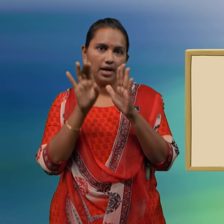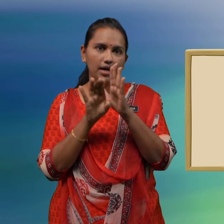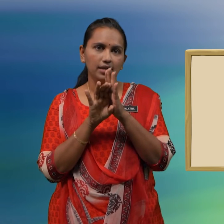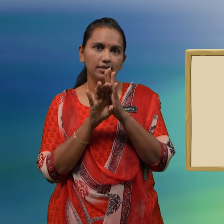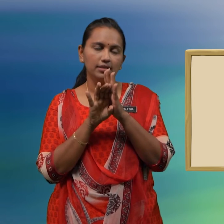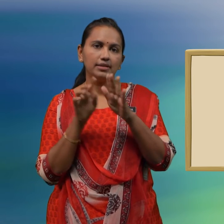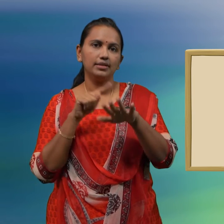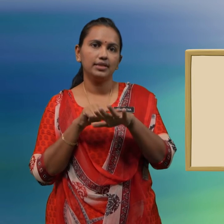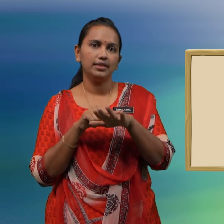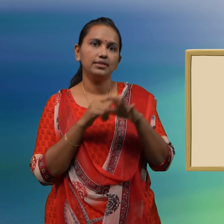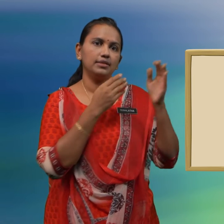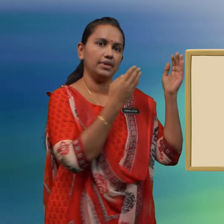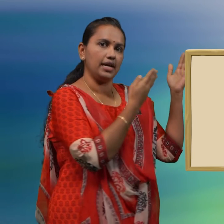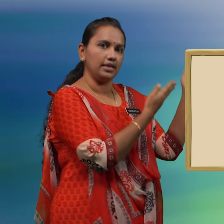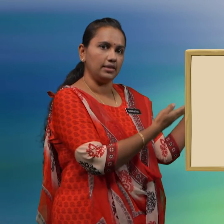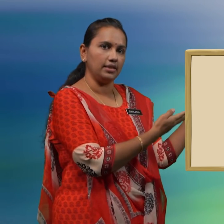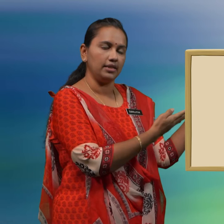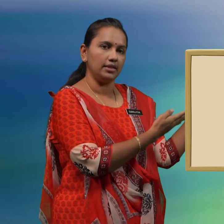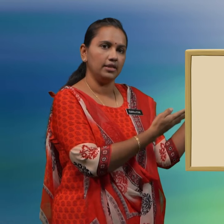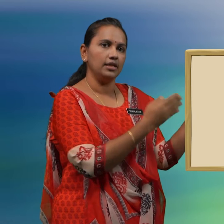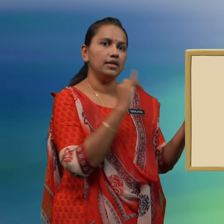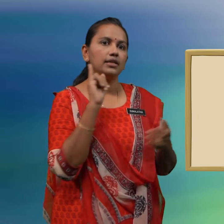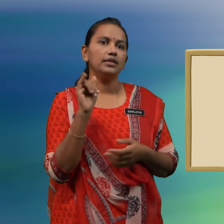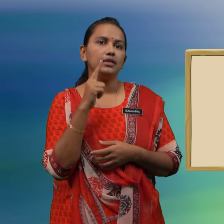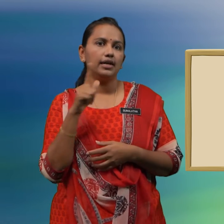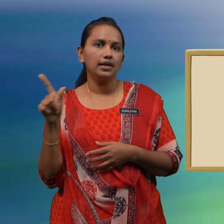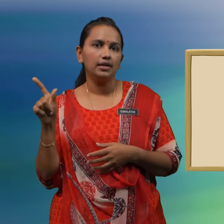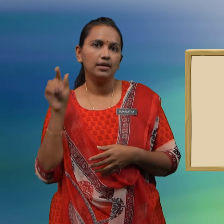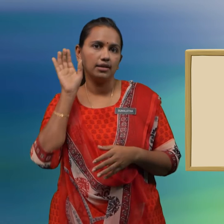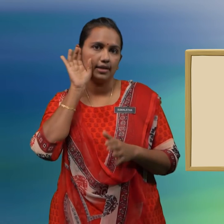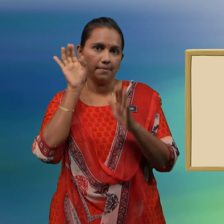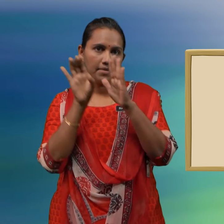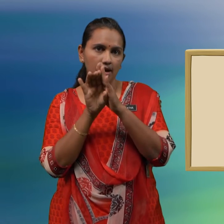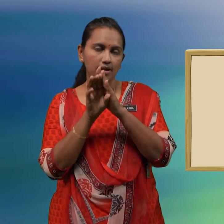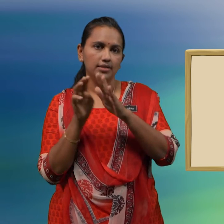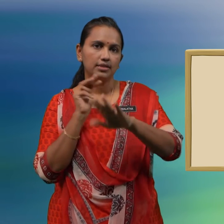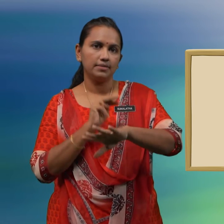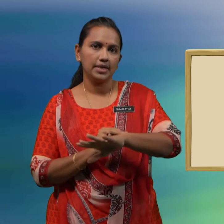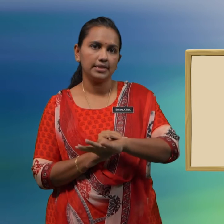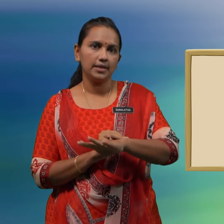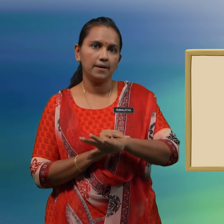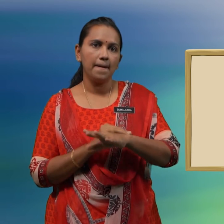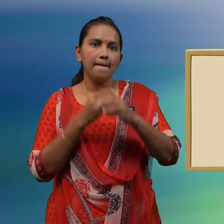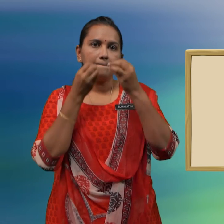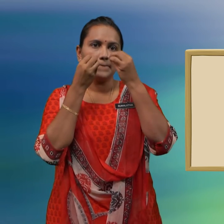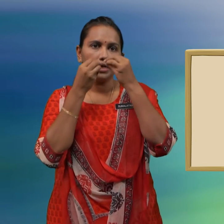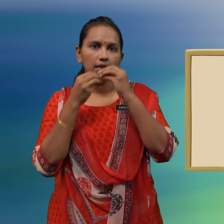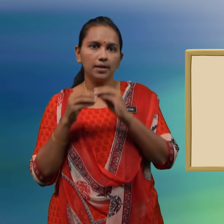Gambar di sebelah ini ialah gambar semasa